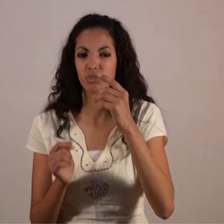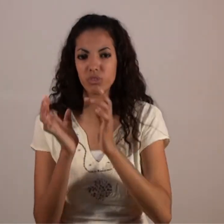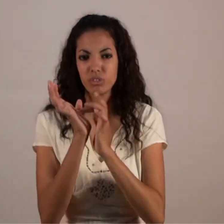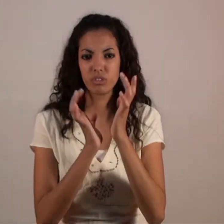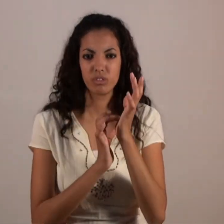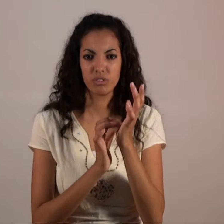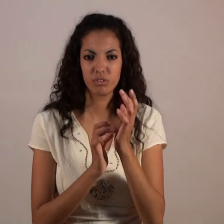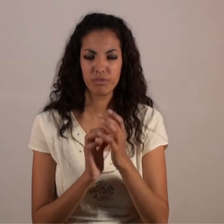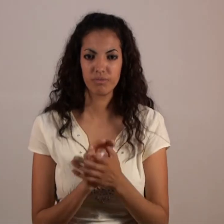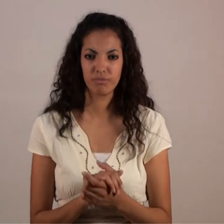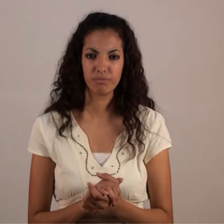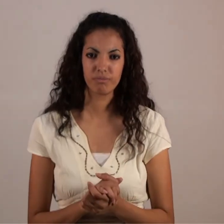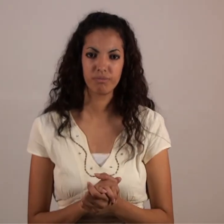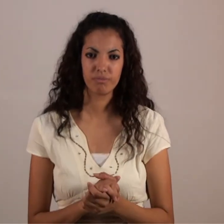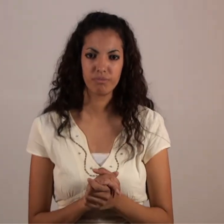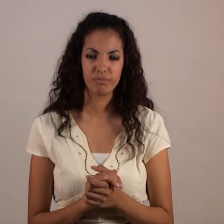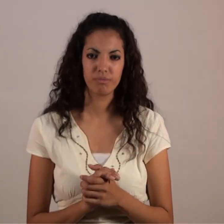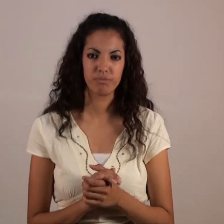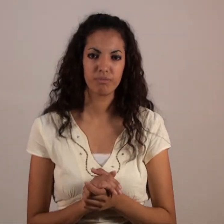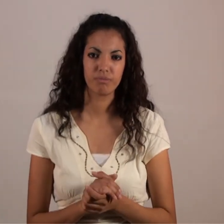selectos, tomo 2, página 37.